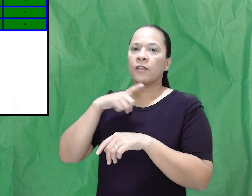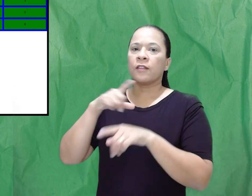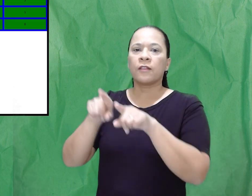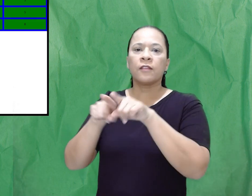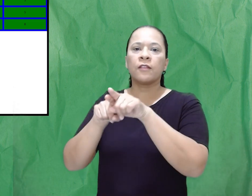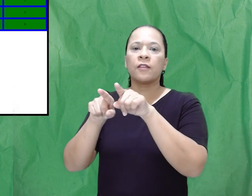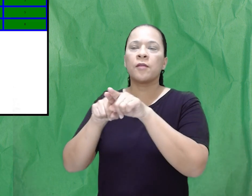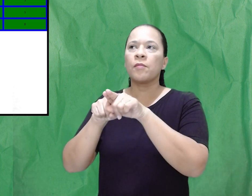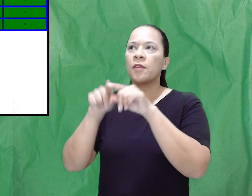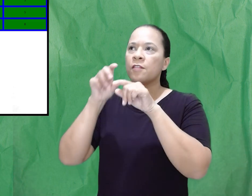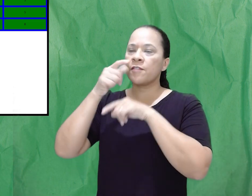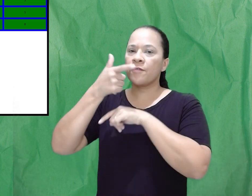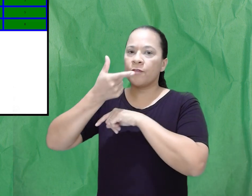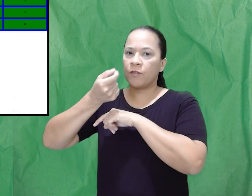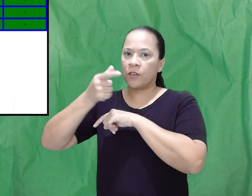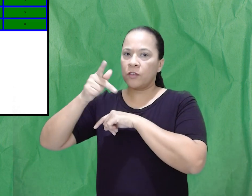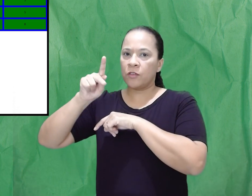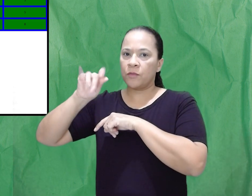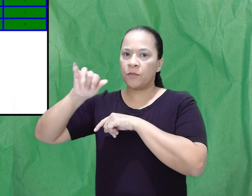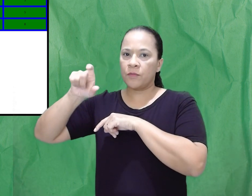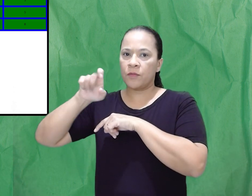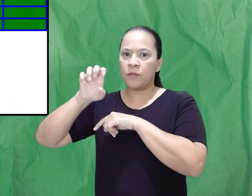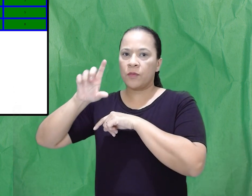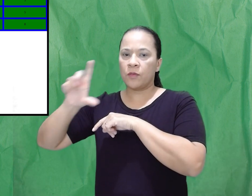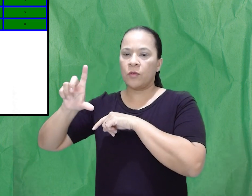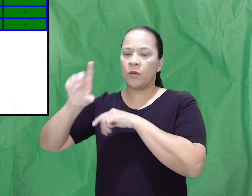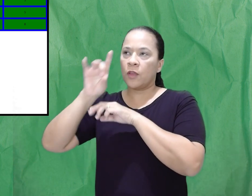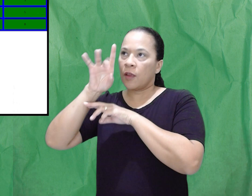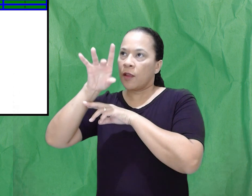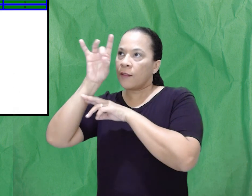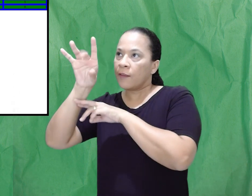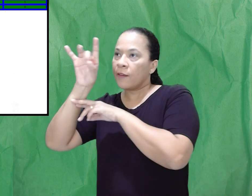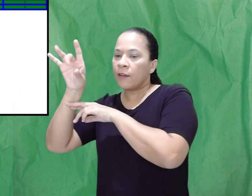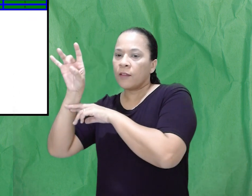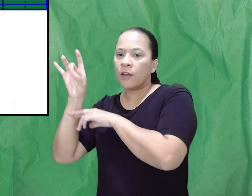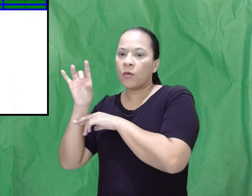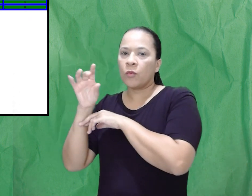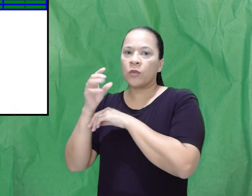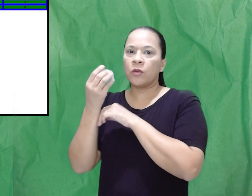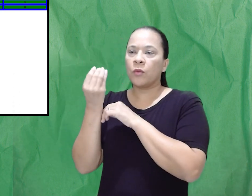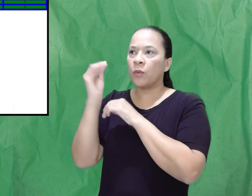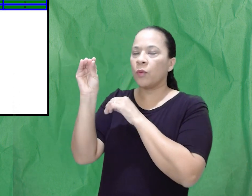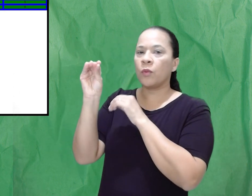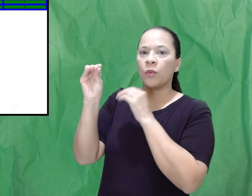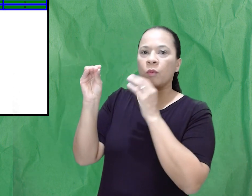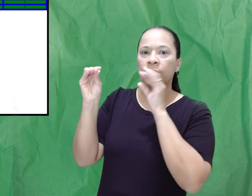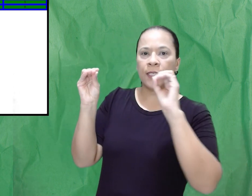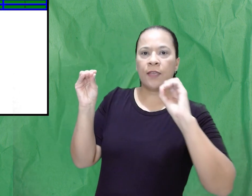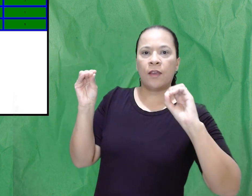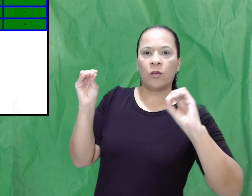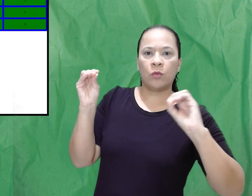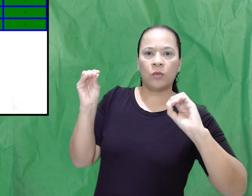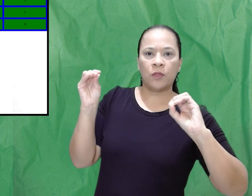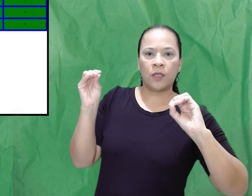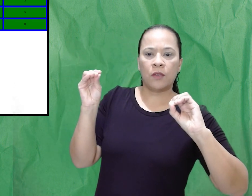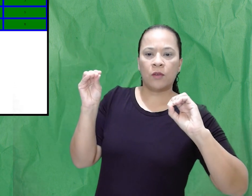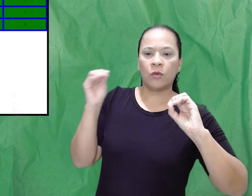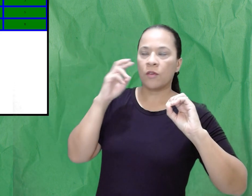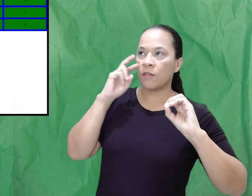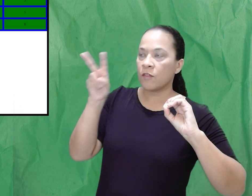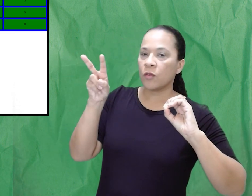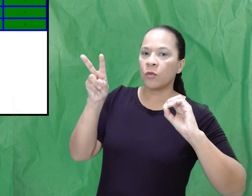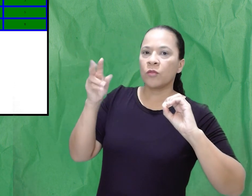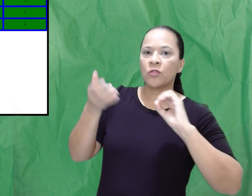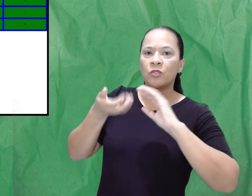pixels entre cada um dos elementos. Ó. Eu tirar aqui para 0. Vocês podem ver, ele tirou o